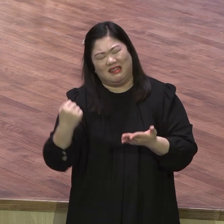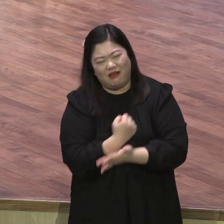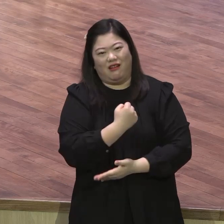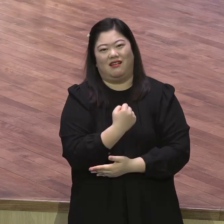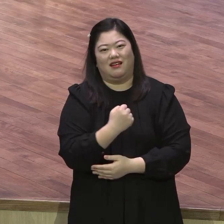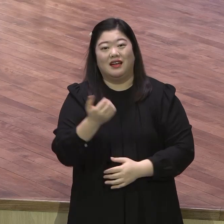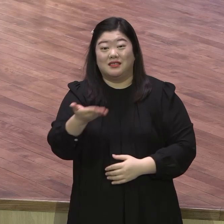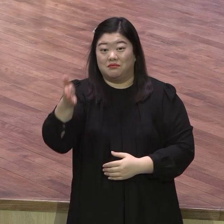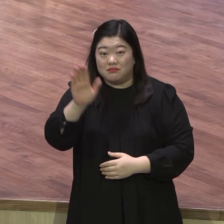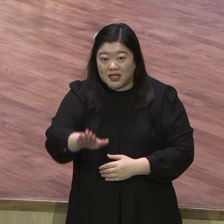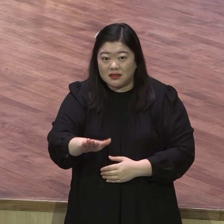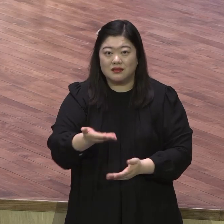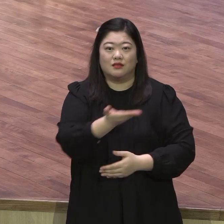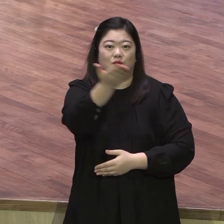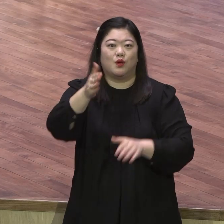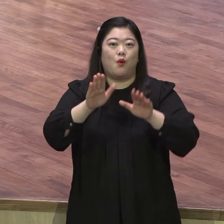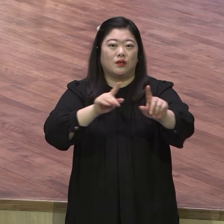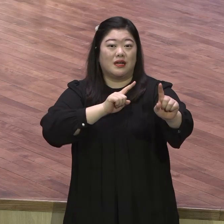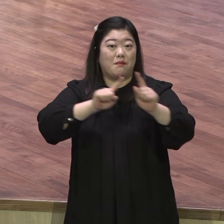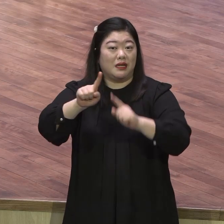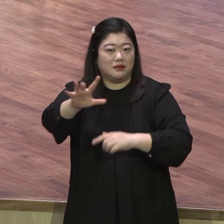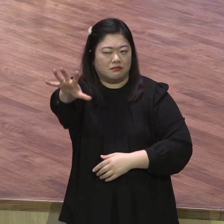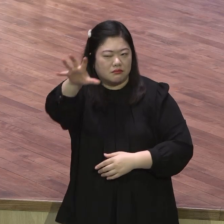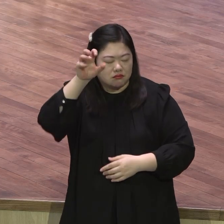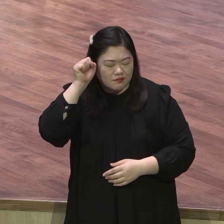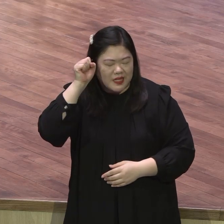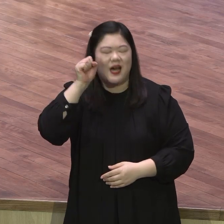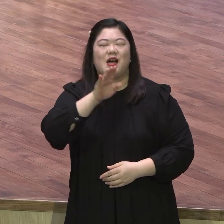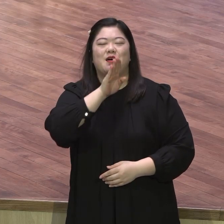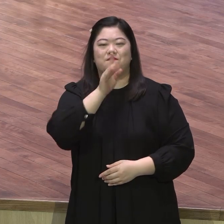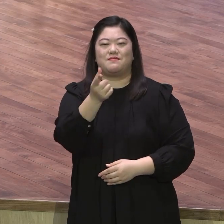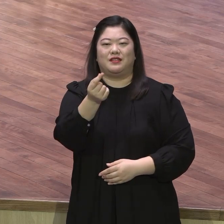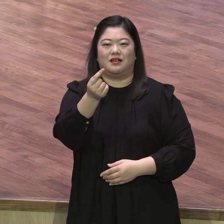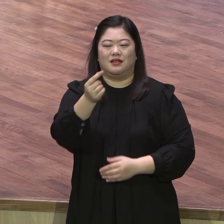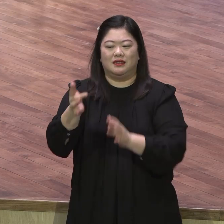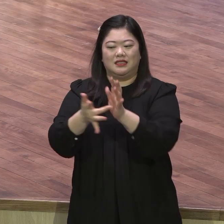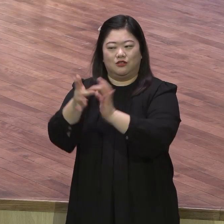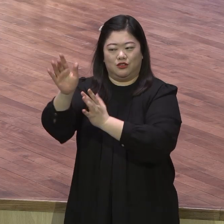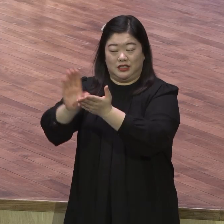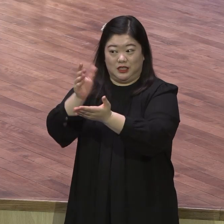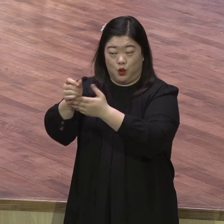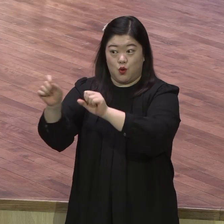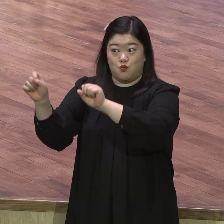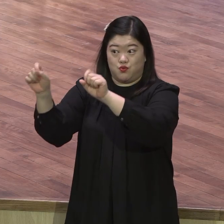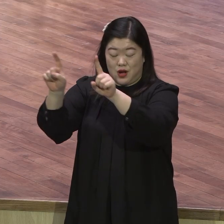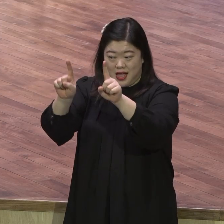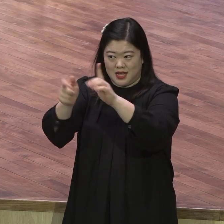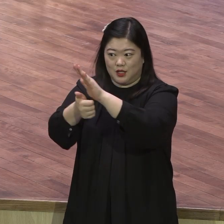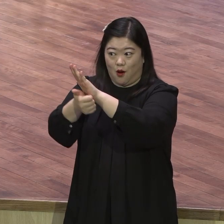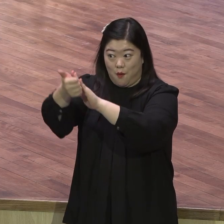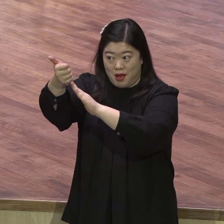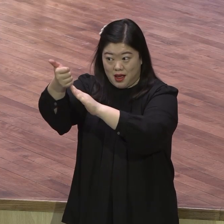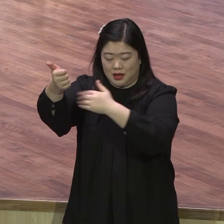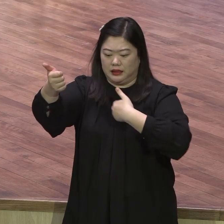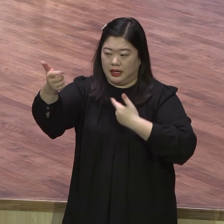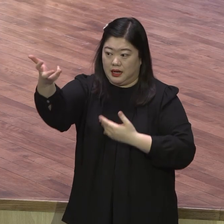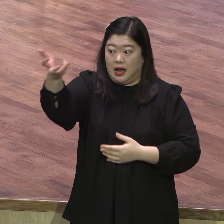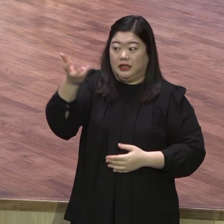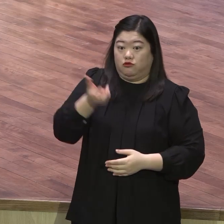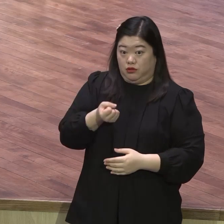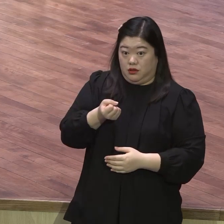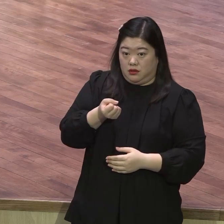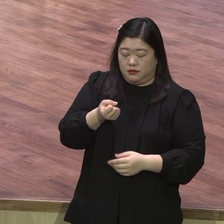오늘 이 말씀을 통해서 부활하신 예수 그리스도를 통해서 주어진 산소망의 축복을 우리